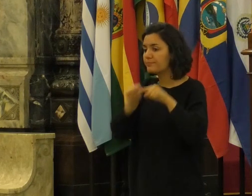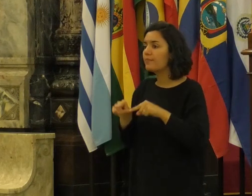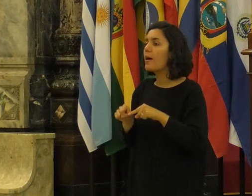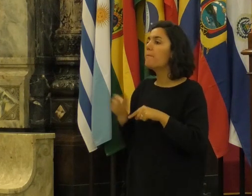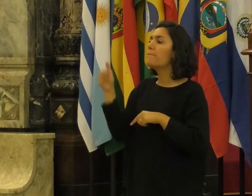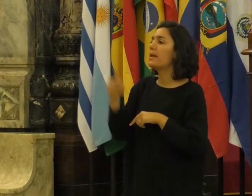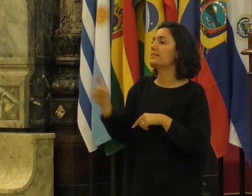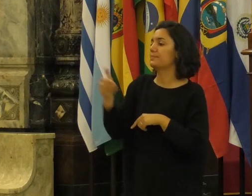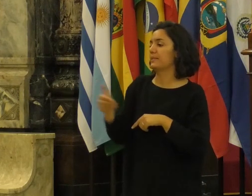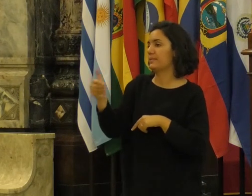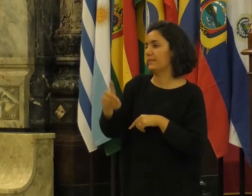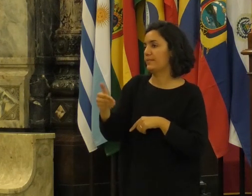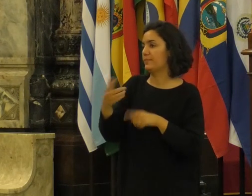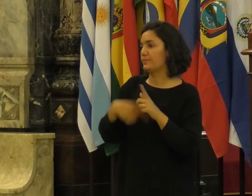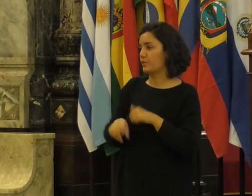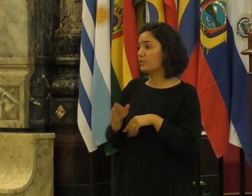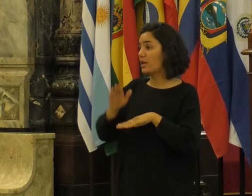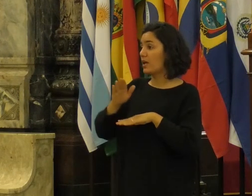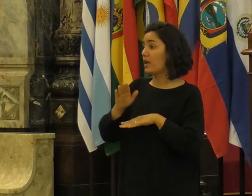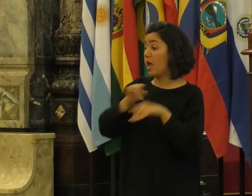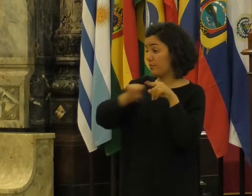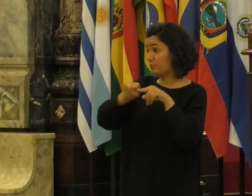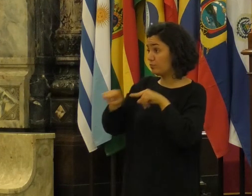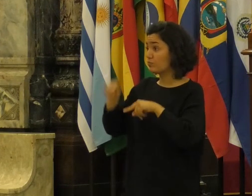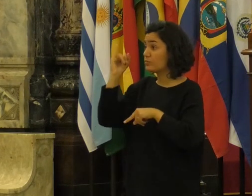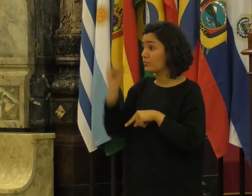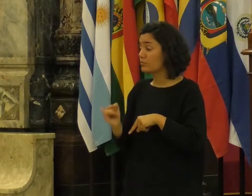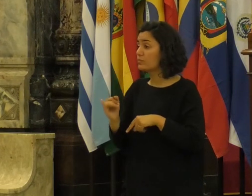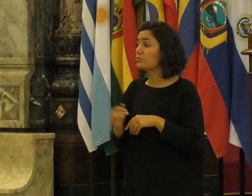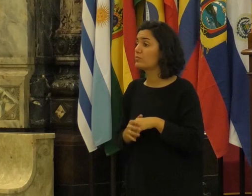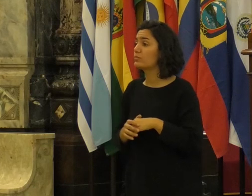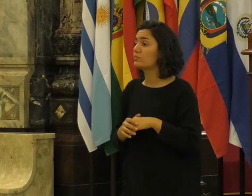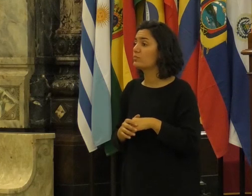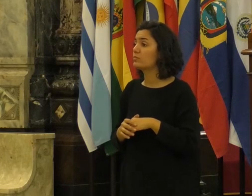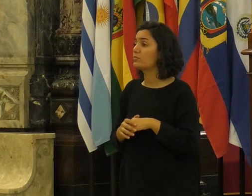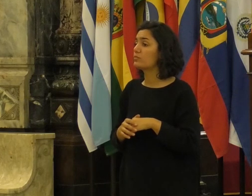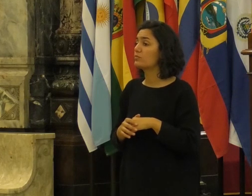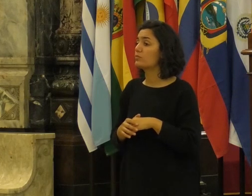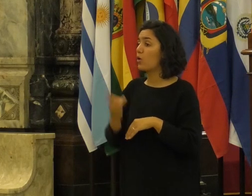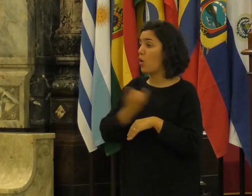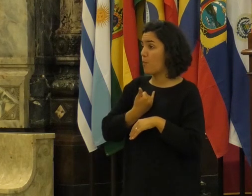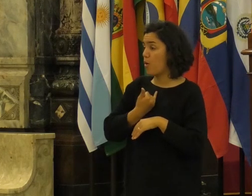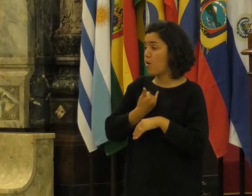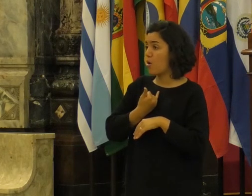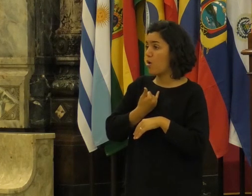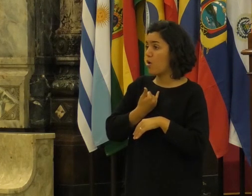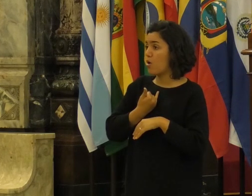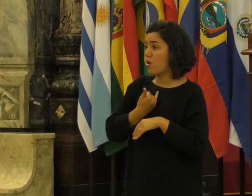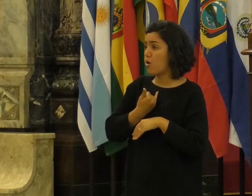participativamente, es gestionable tratando de